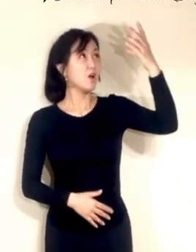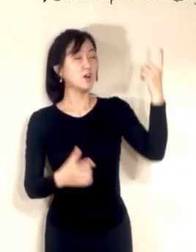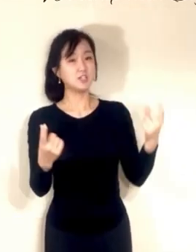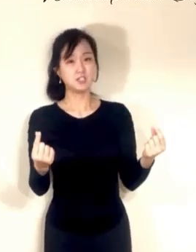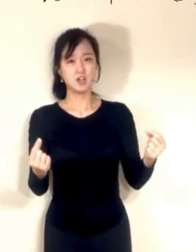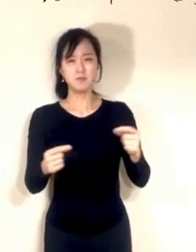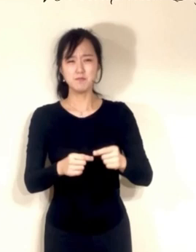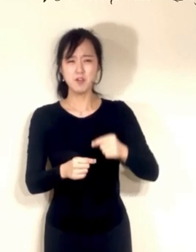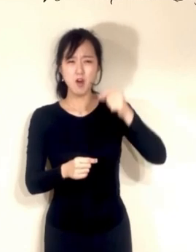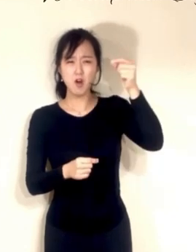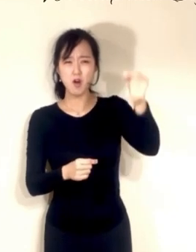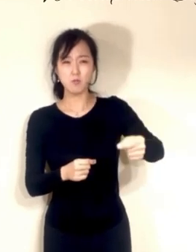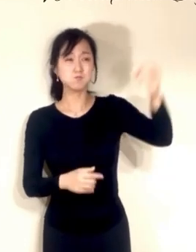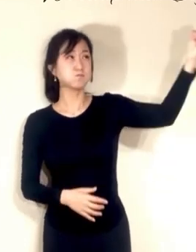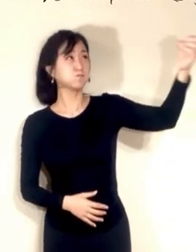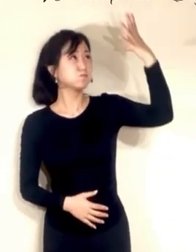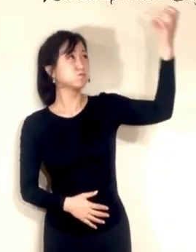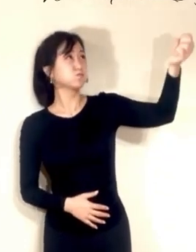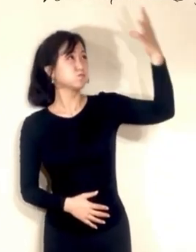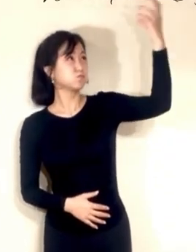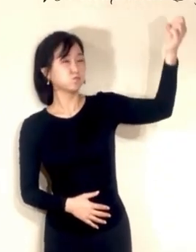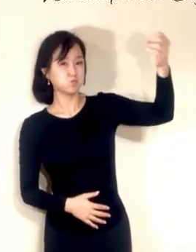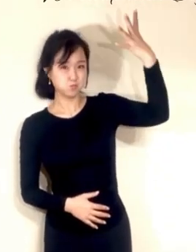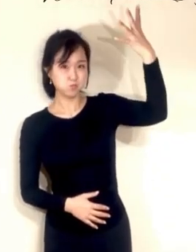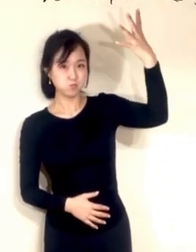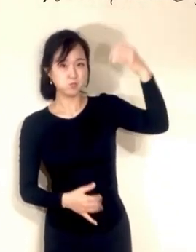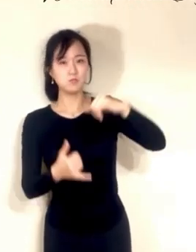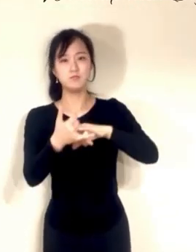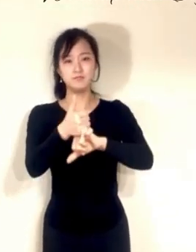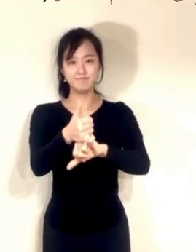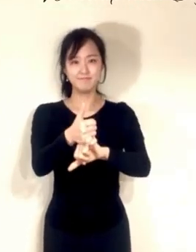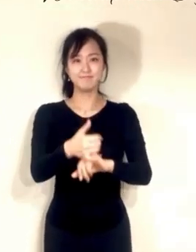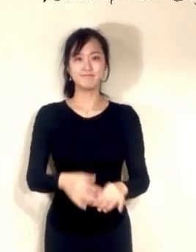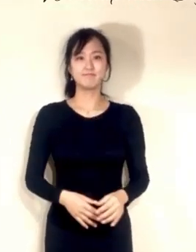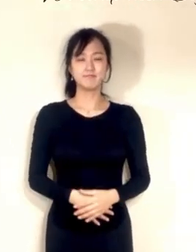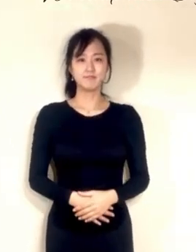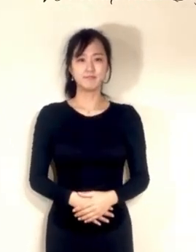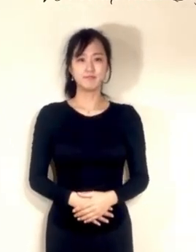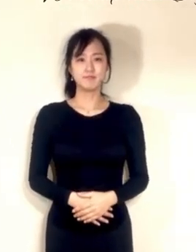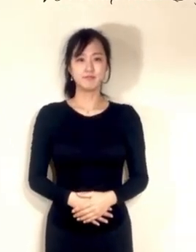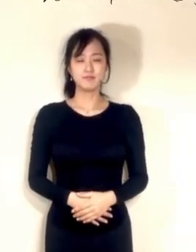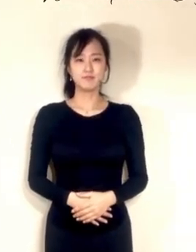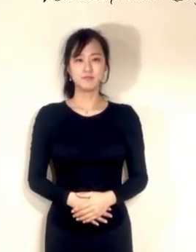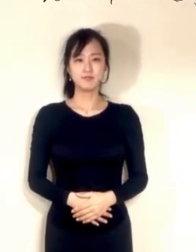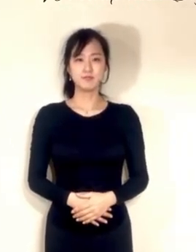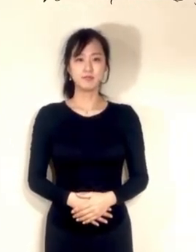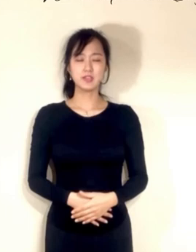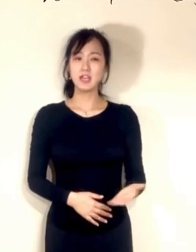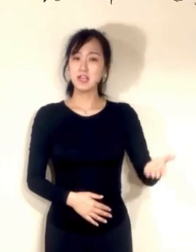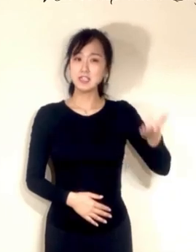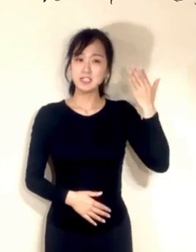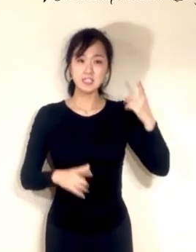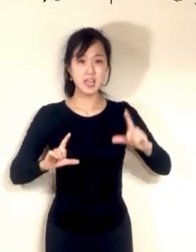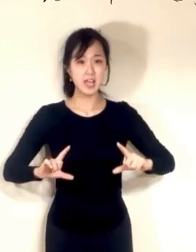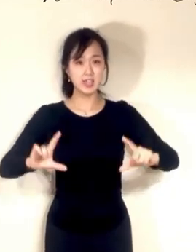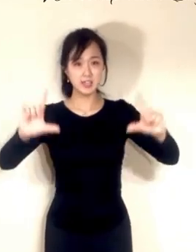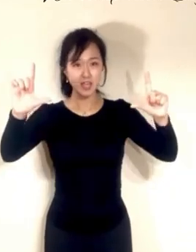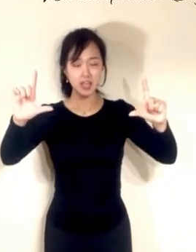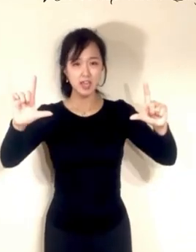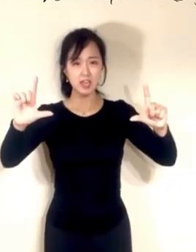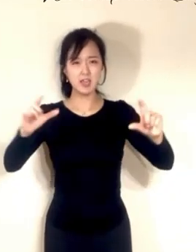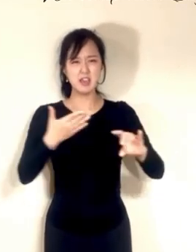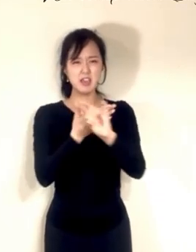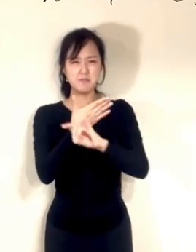명분으로 주님께서 우리에게 맡기신 영혼 구원의 사명을 감당하지 못했다면 이 두 가지 사실을